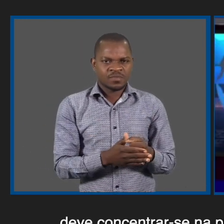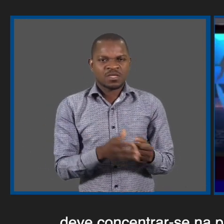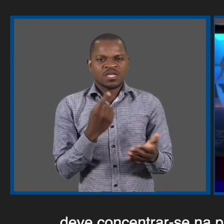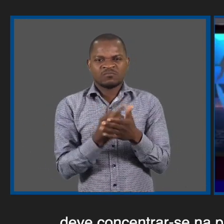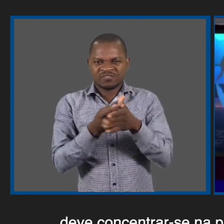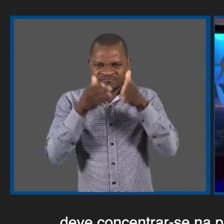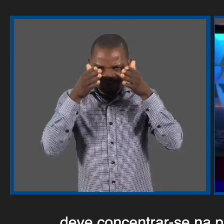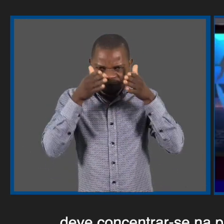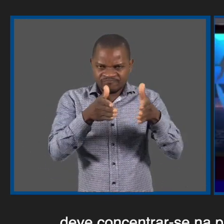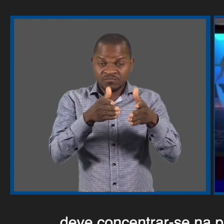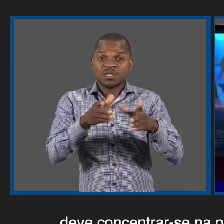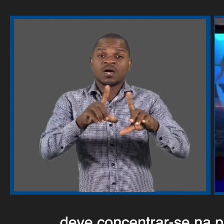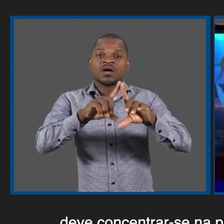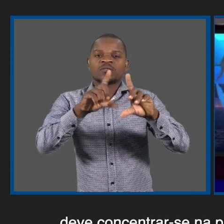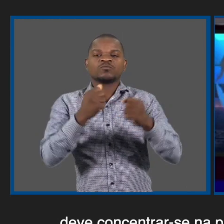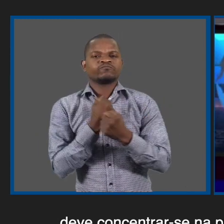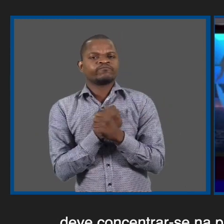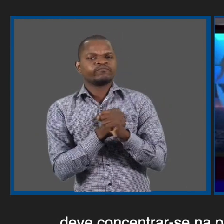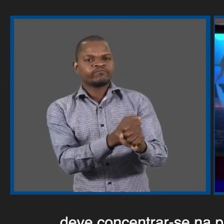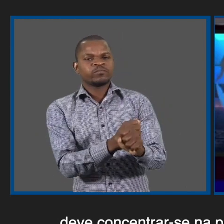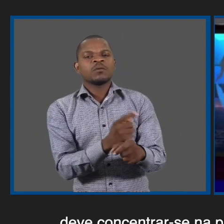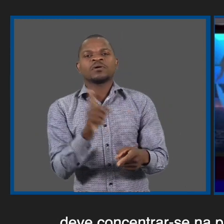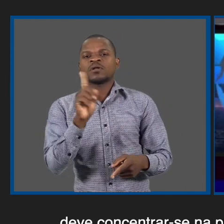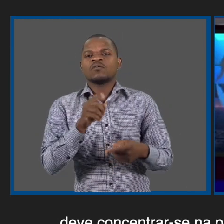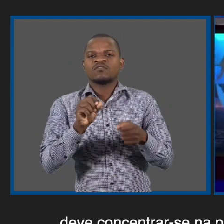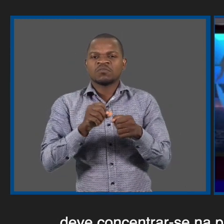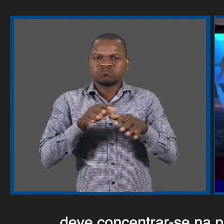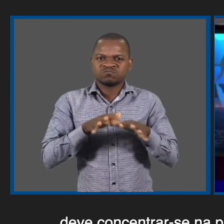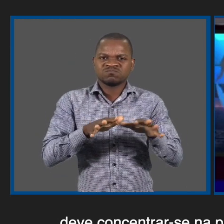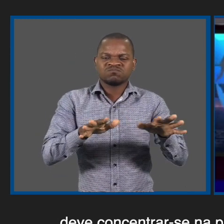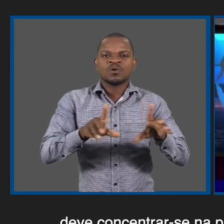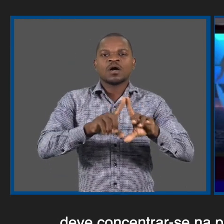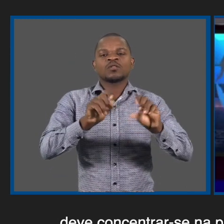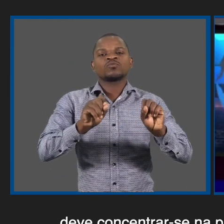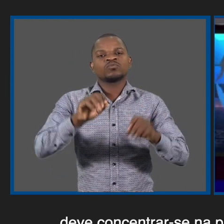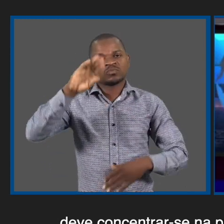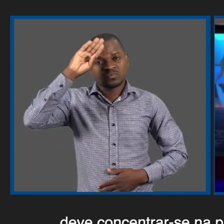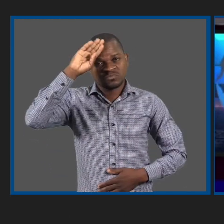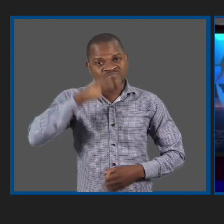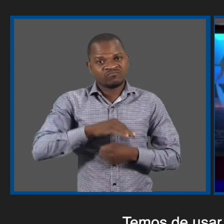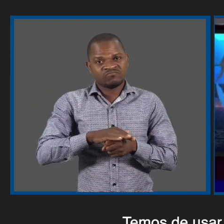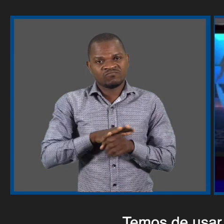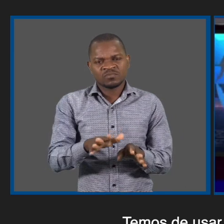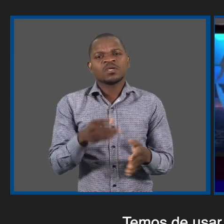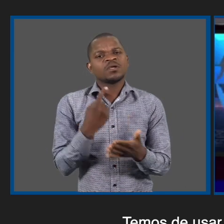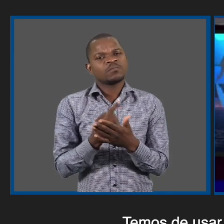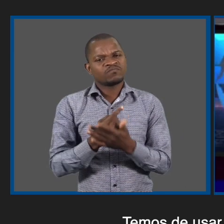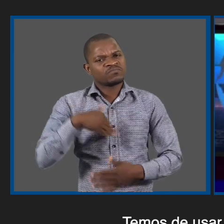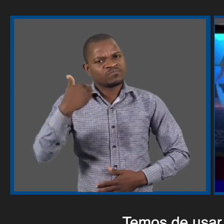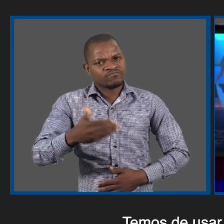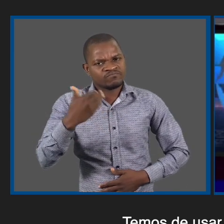demais repetir, deve concentrar-se na prevenção do alastramento da doença.